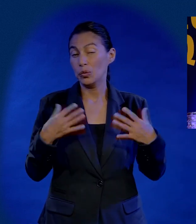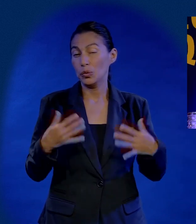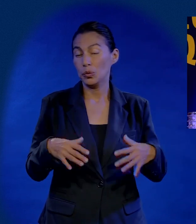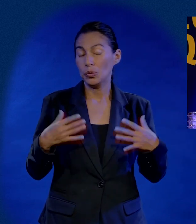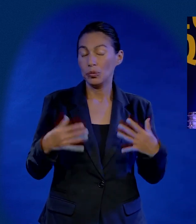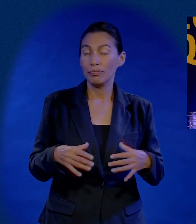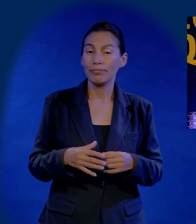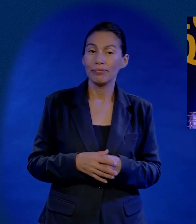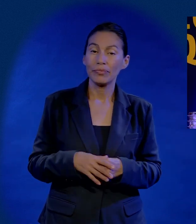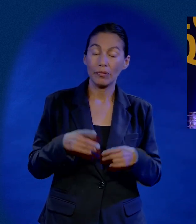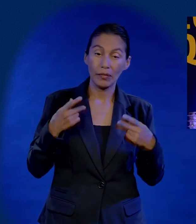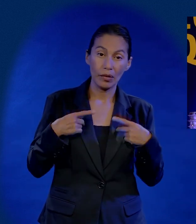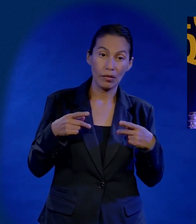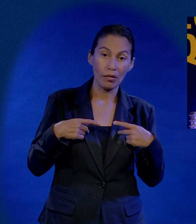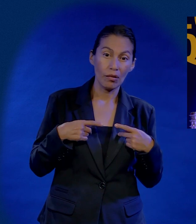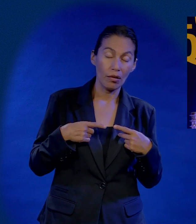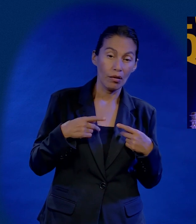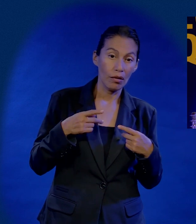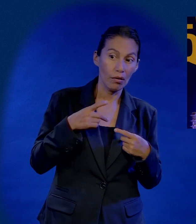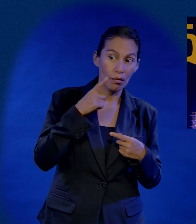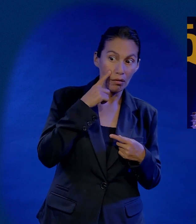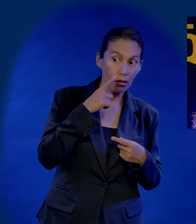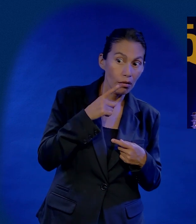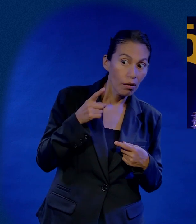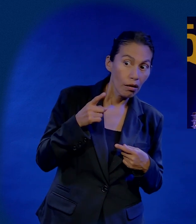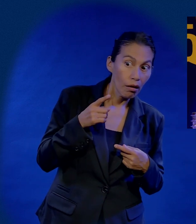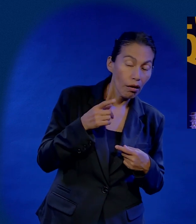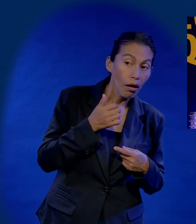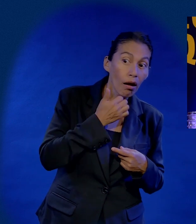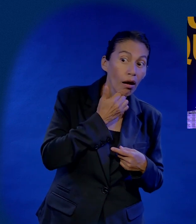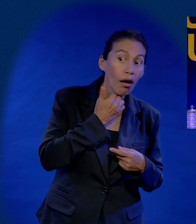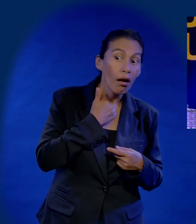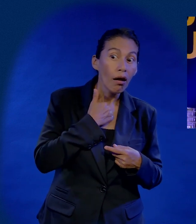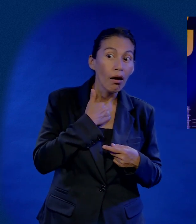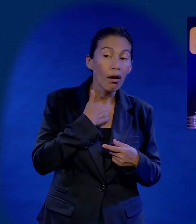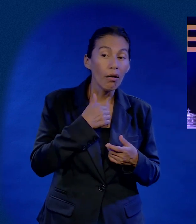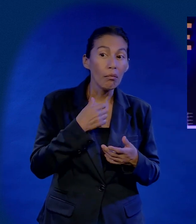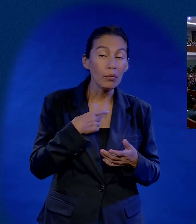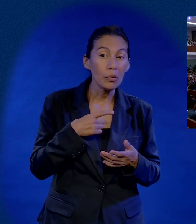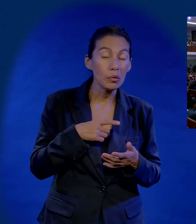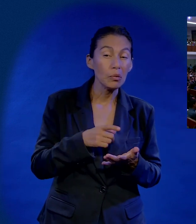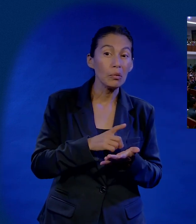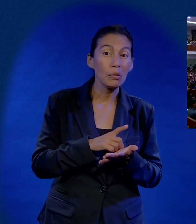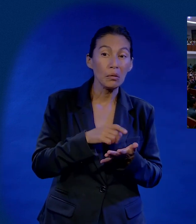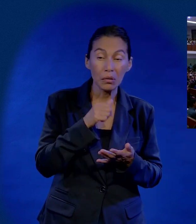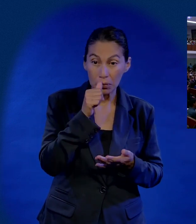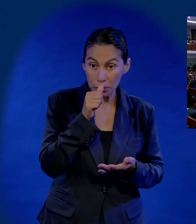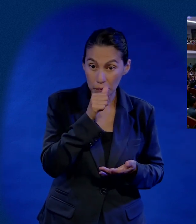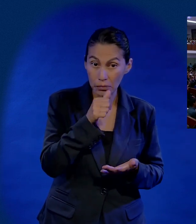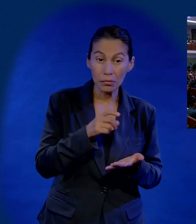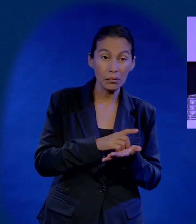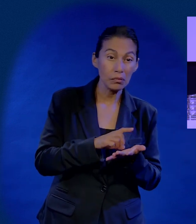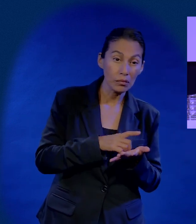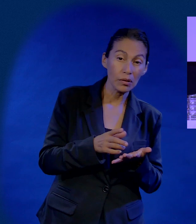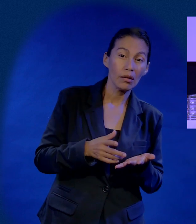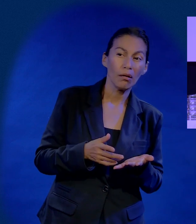y el orgullo. Y es la adicción más peligrosa, porque cuando la gente ve a un alcohólico, un adicto,